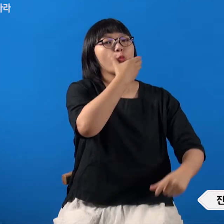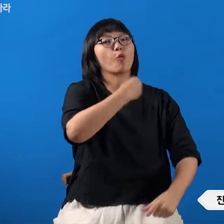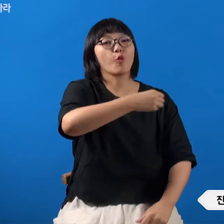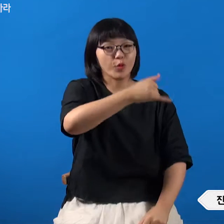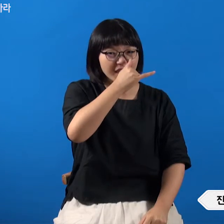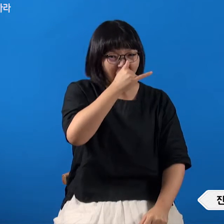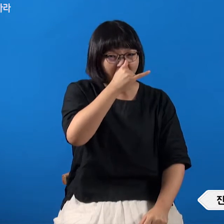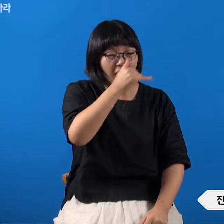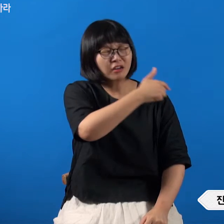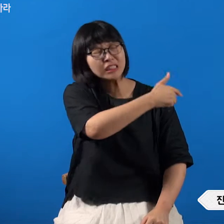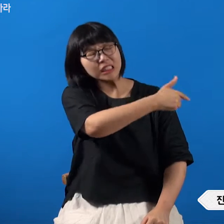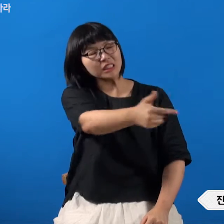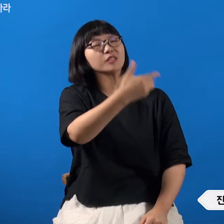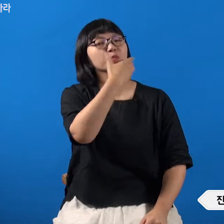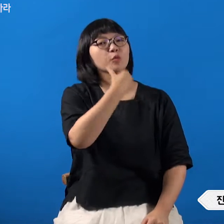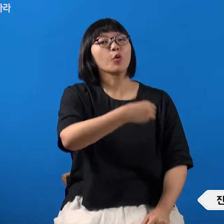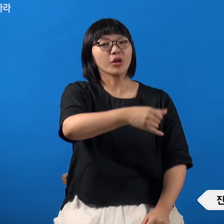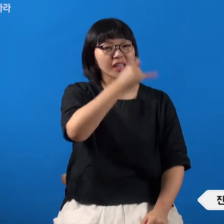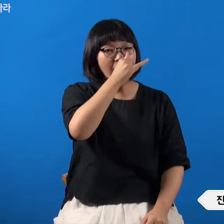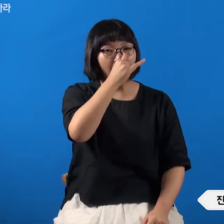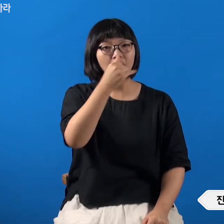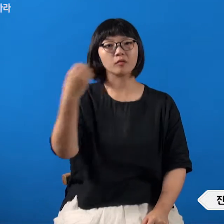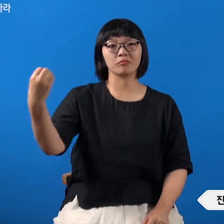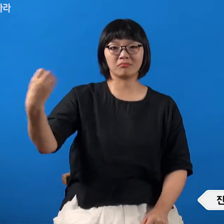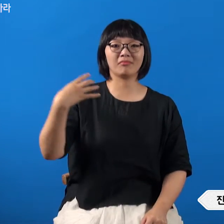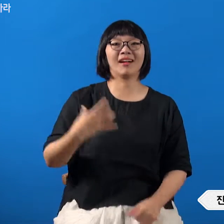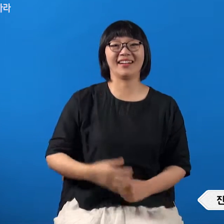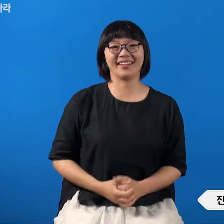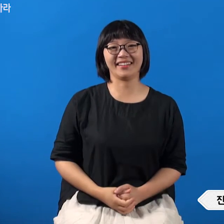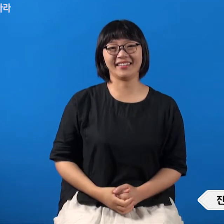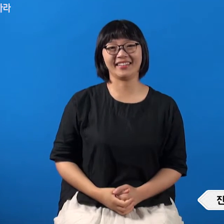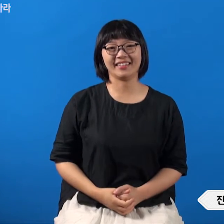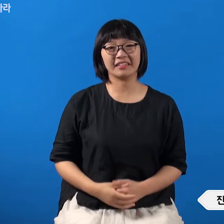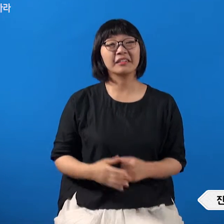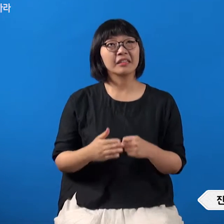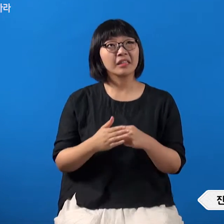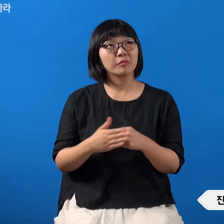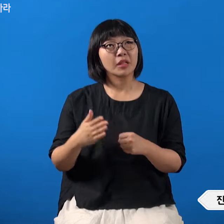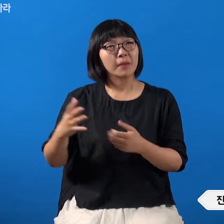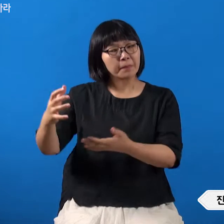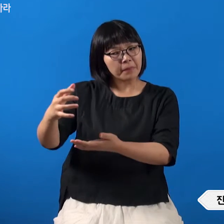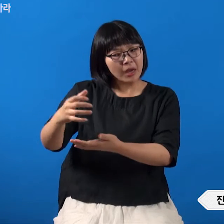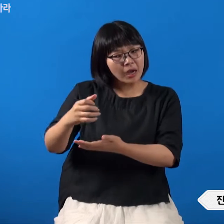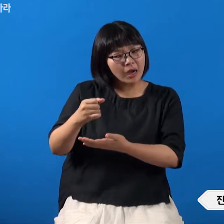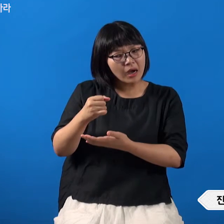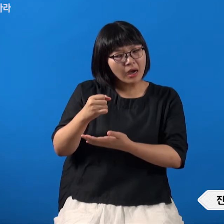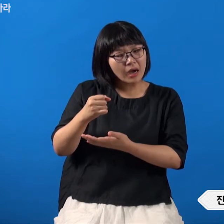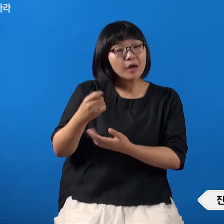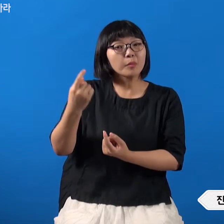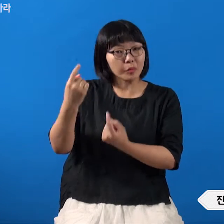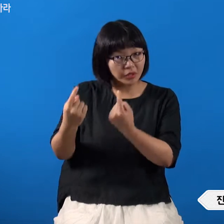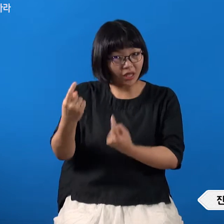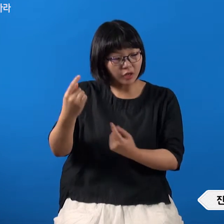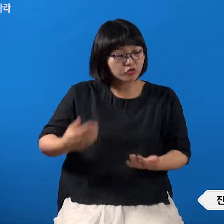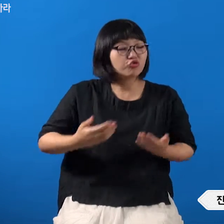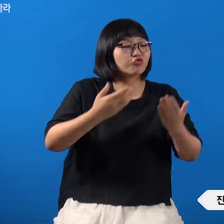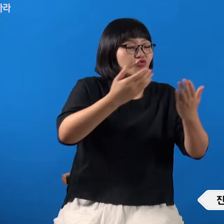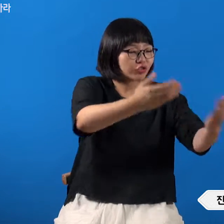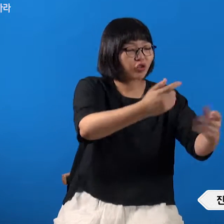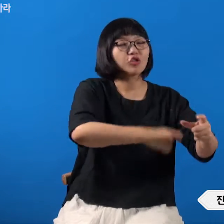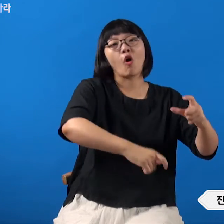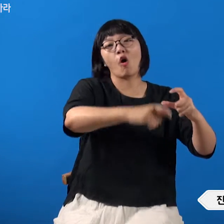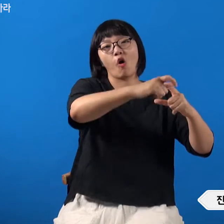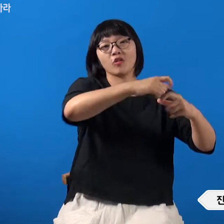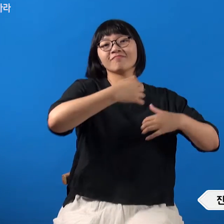큰 행복은 우리의 축복을 향해 나아가게 됩니다. 어떻게 이런 일이 가능할